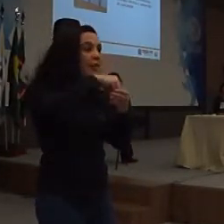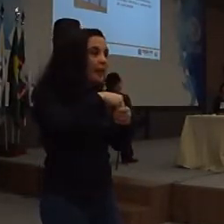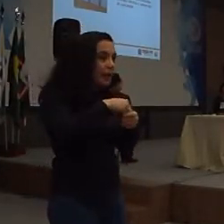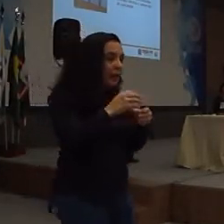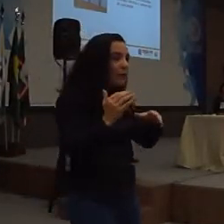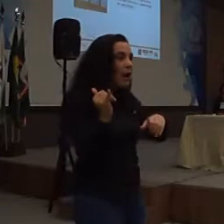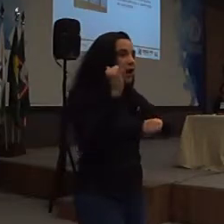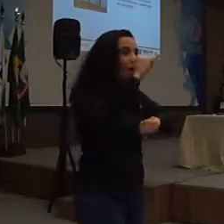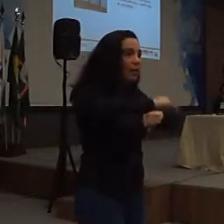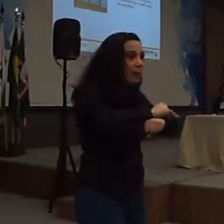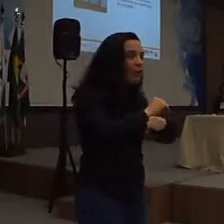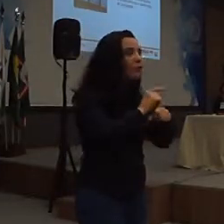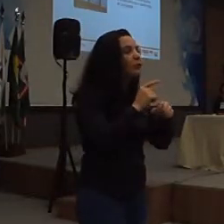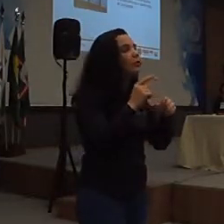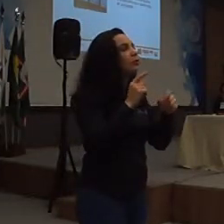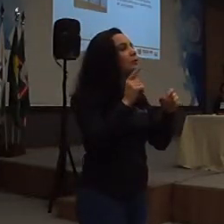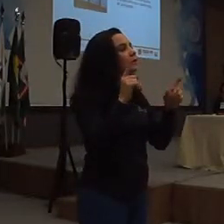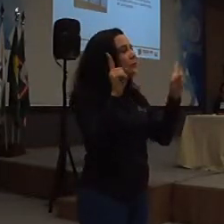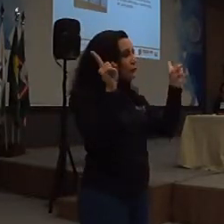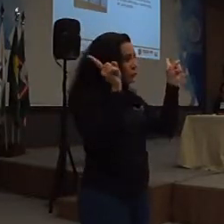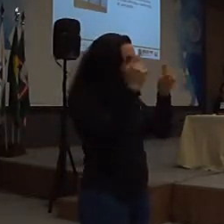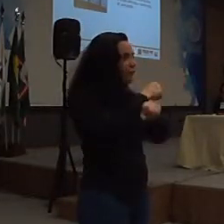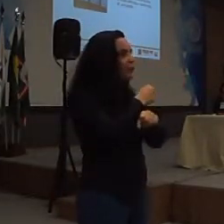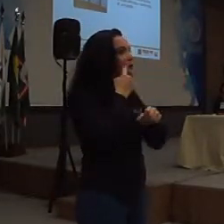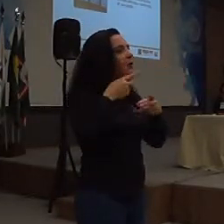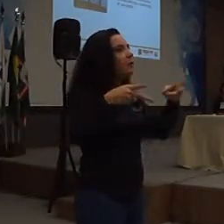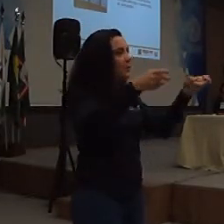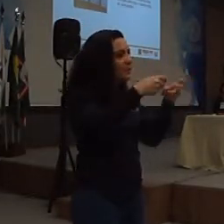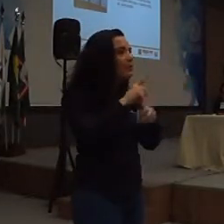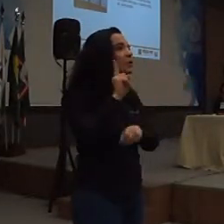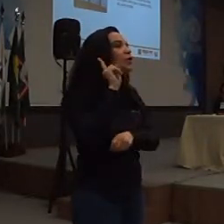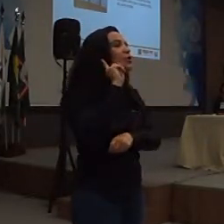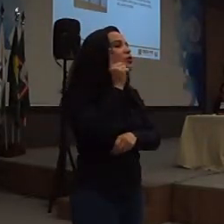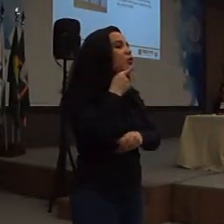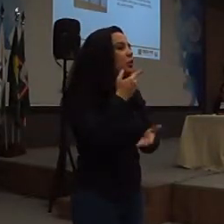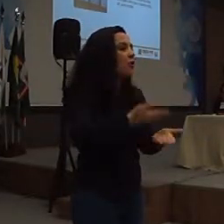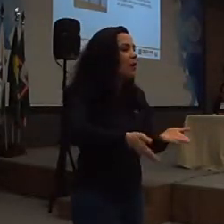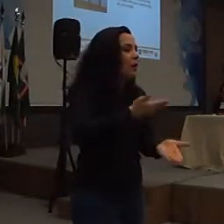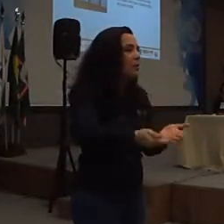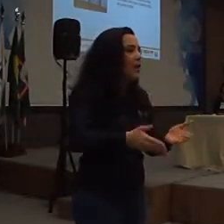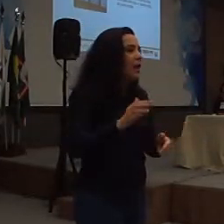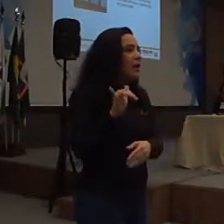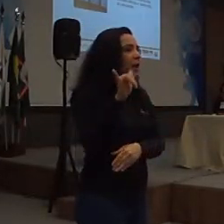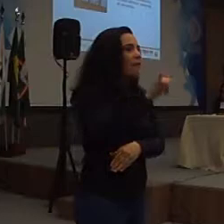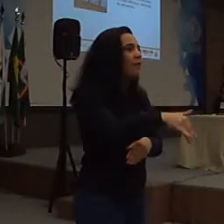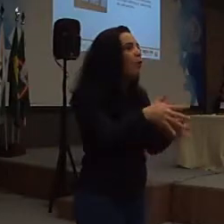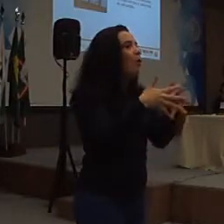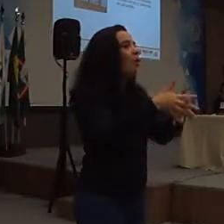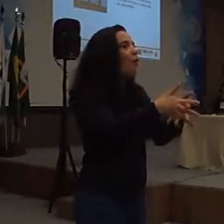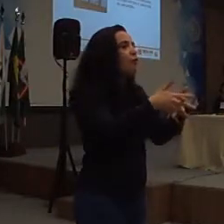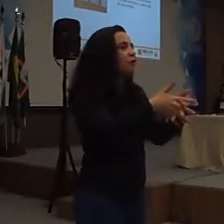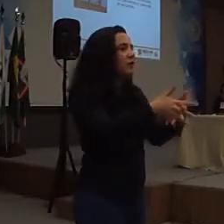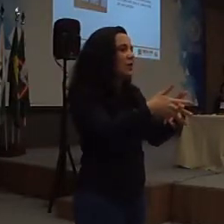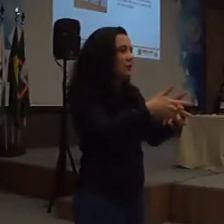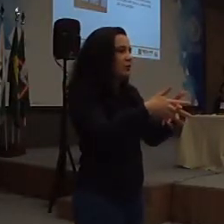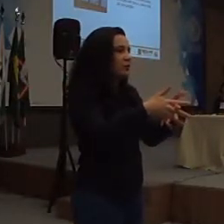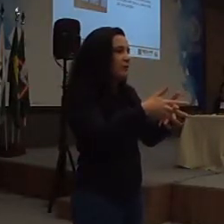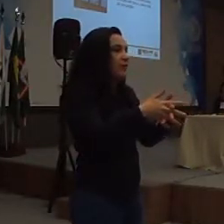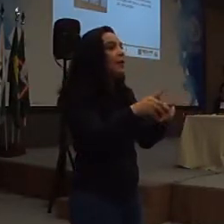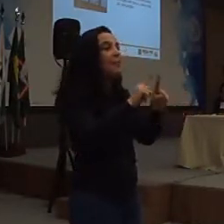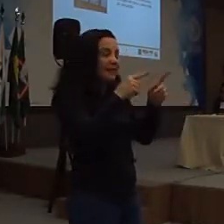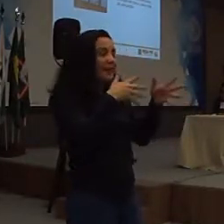que é bem complicado. Então, existe essa estatística e o maior número de pessoas que perdem voo para dentro dos